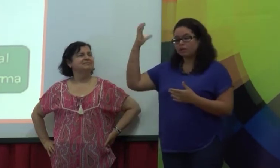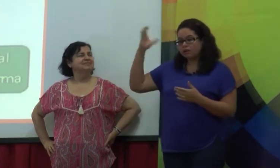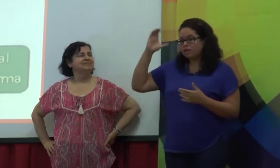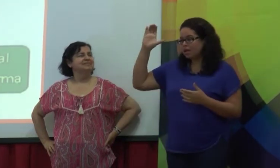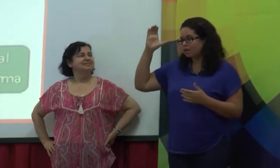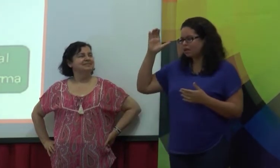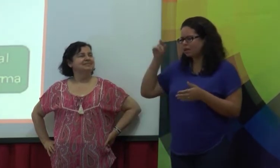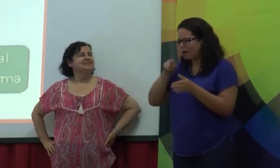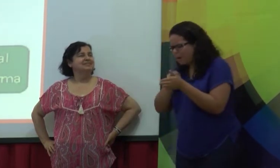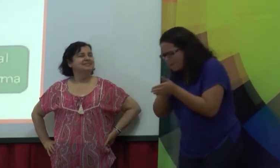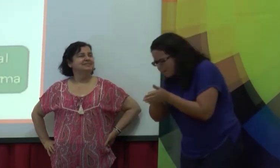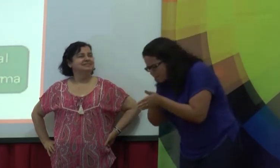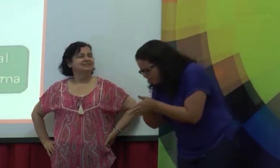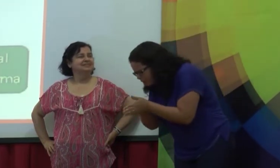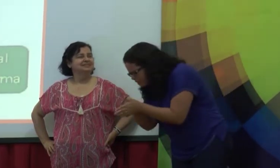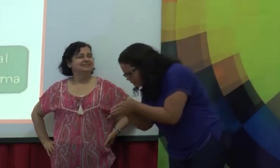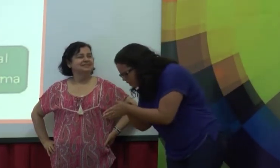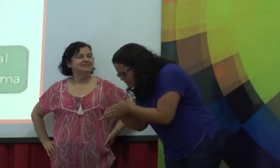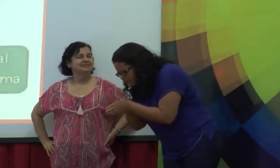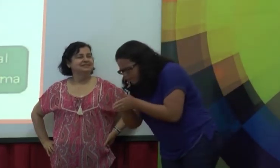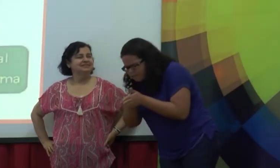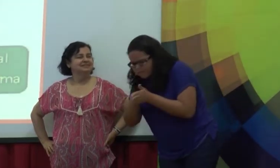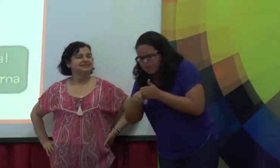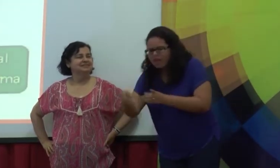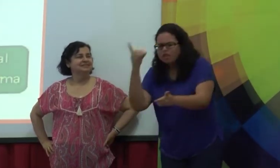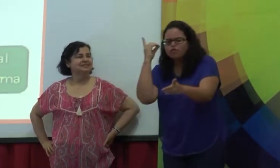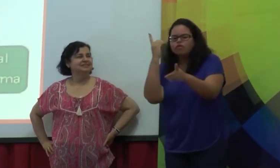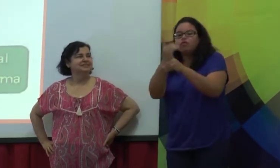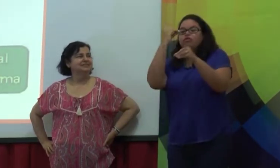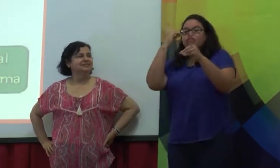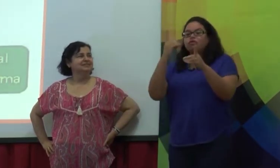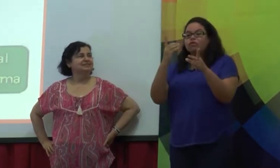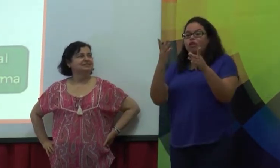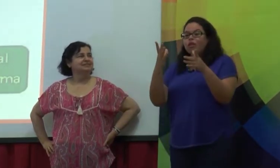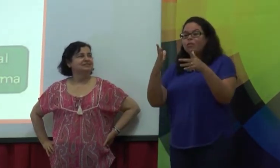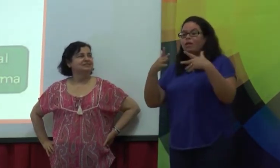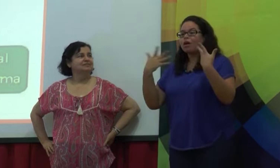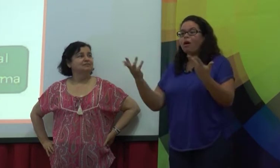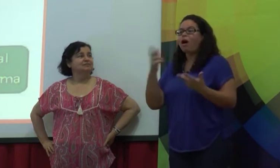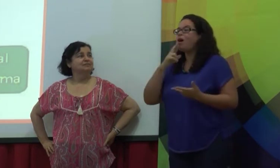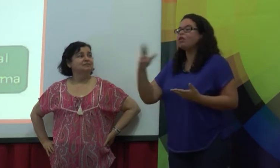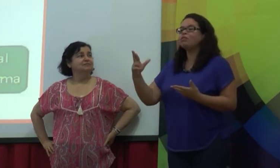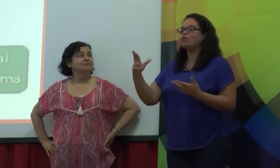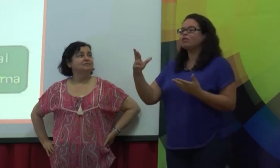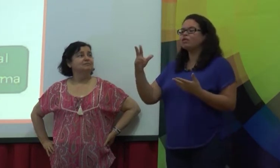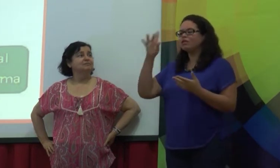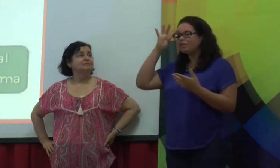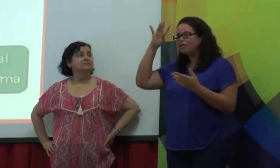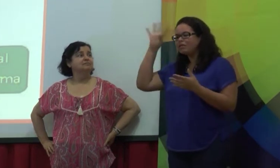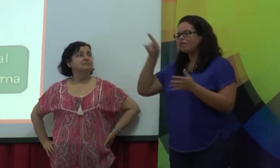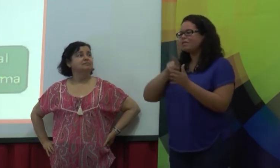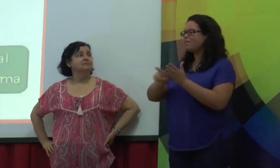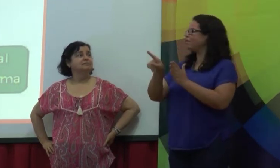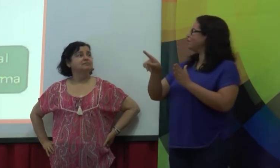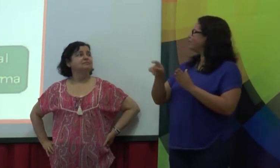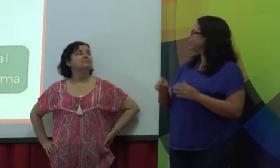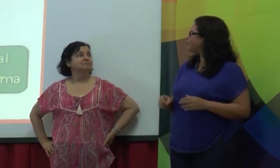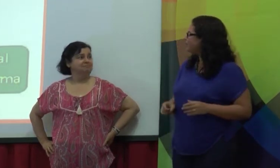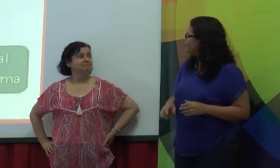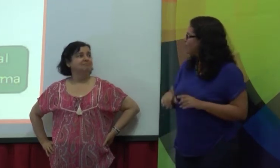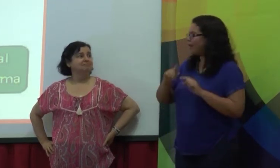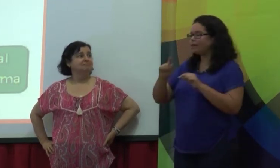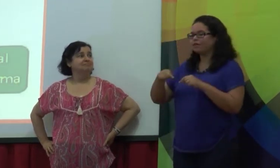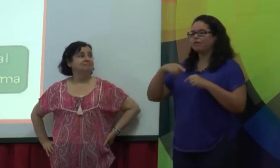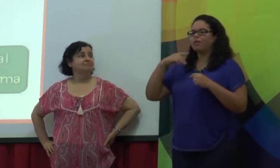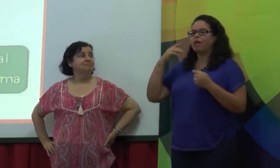as perguntas fazem parte dessa área da filosofia, até se descobrir as respostas